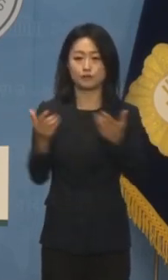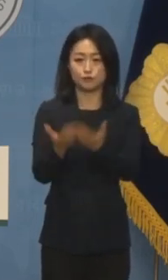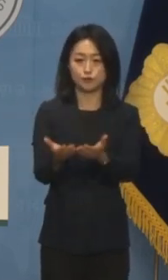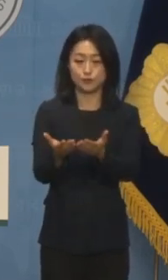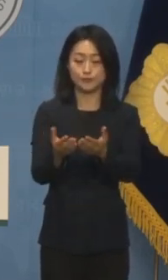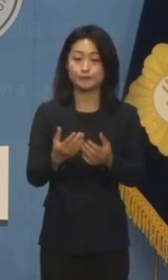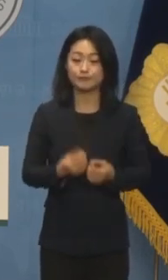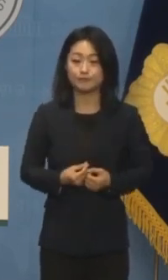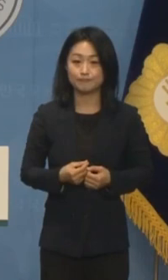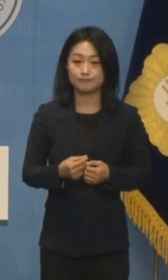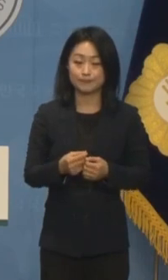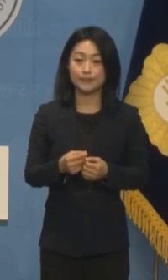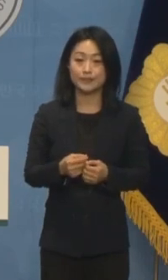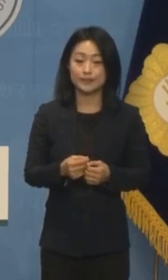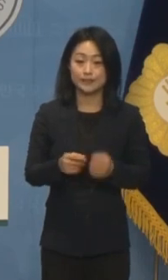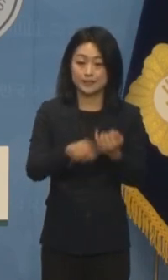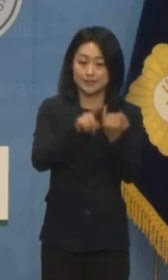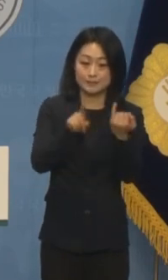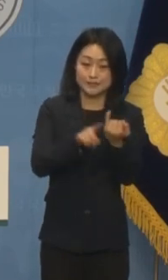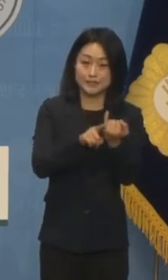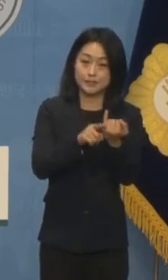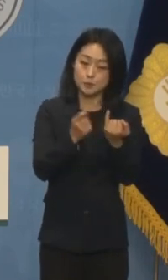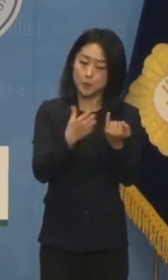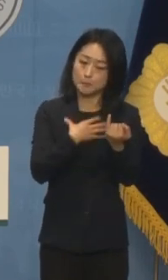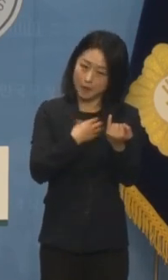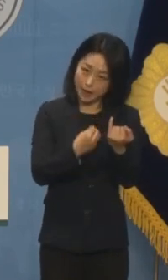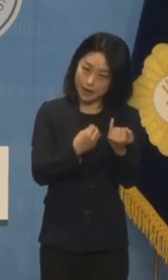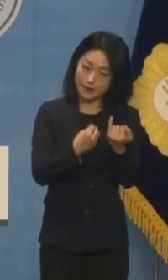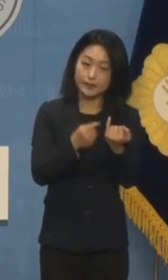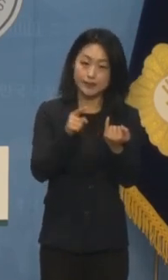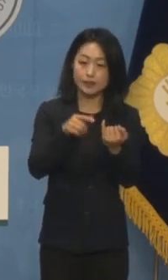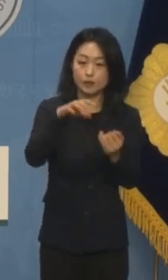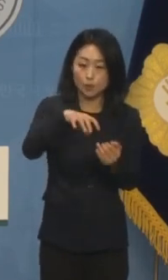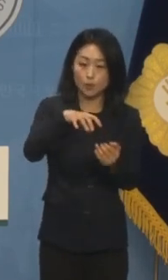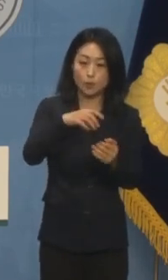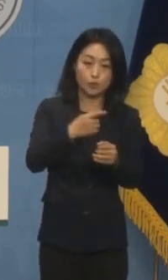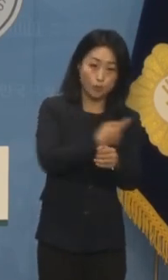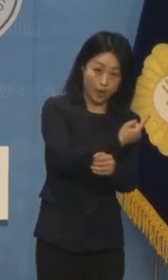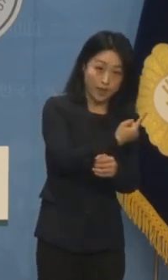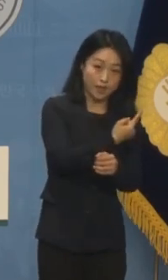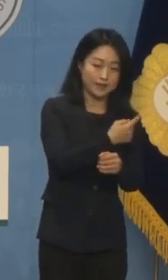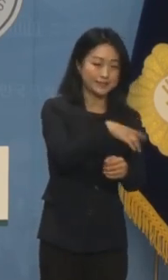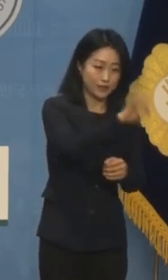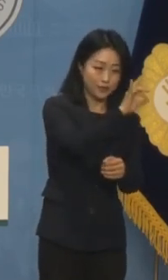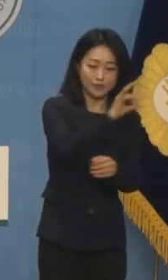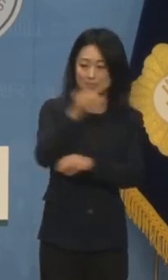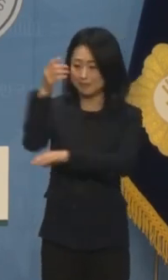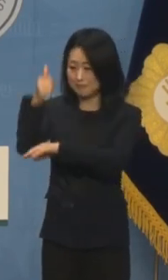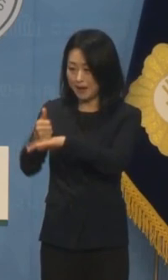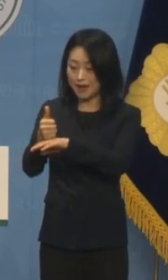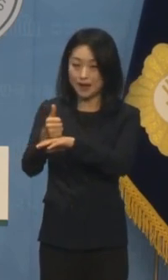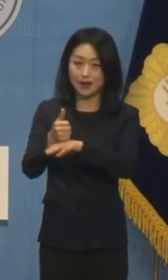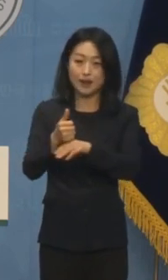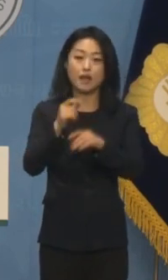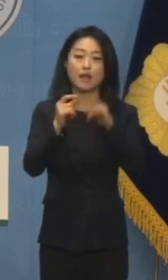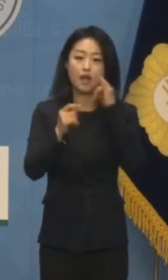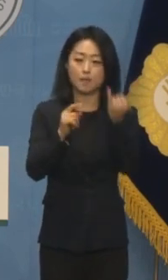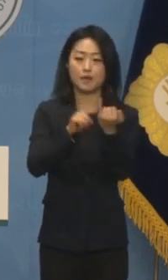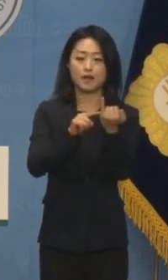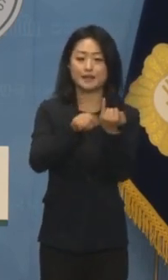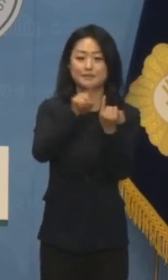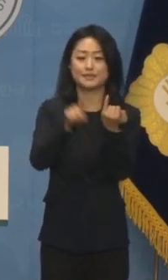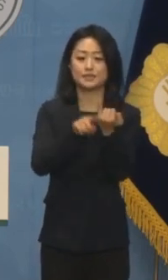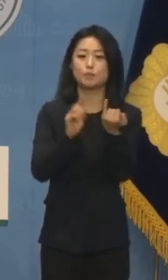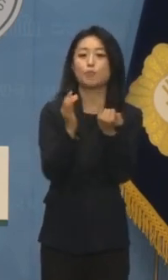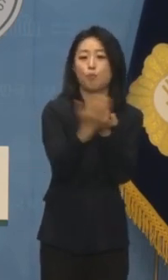의학적으로 안정기로 보는 임신 중기를 제외한 임신 초기와 임신 후기에 여성 모성 보호가 특별히